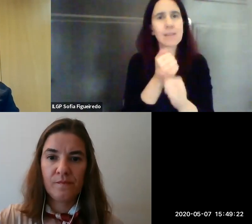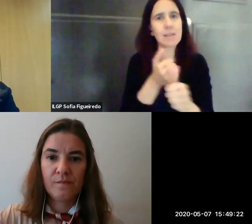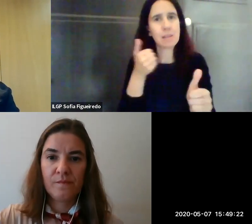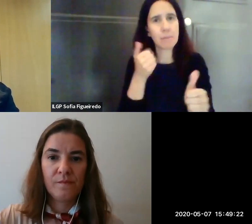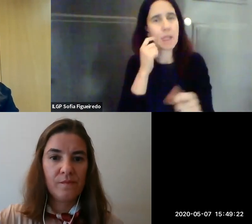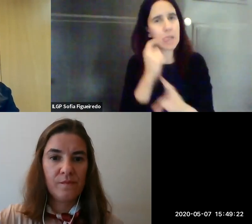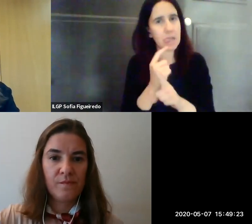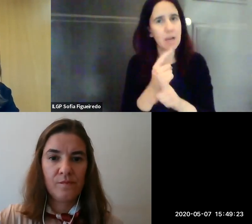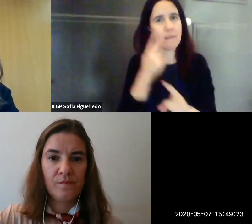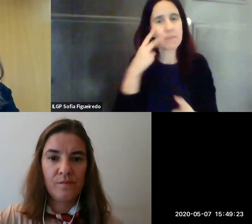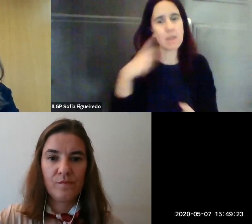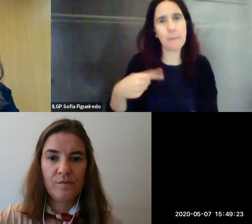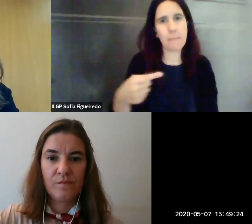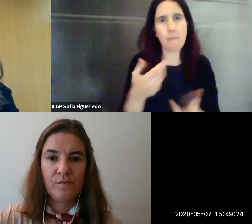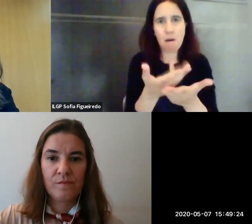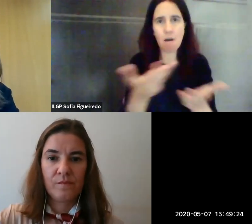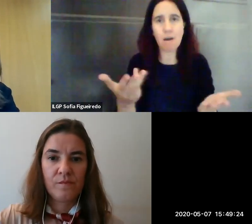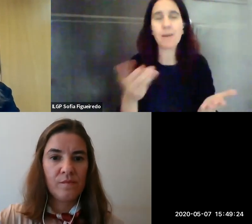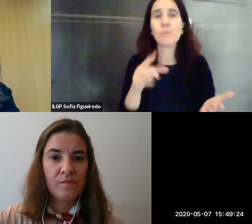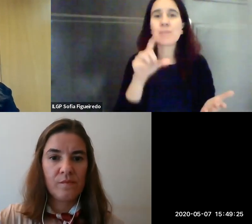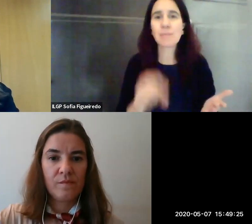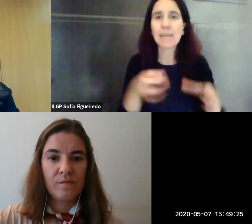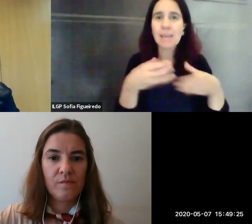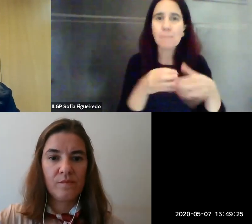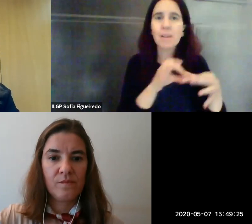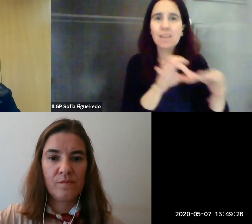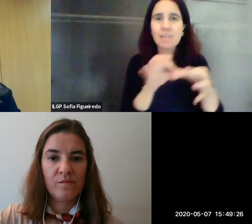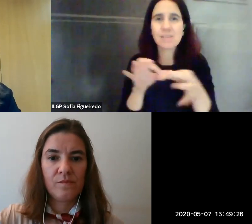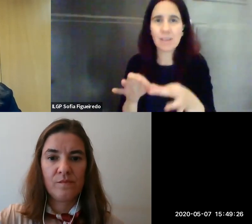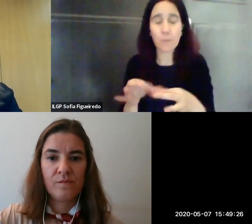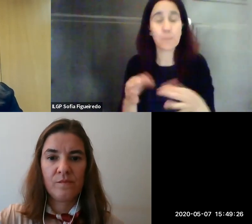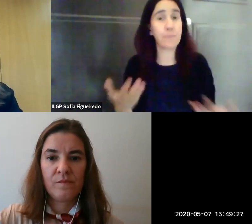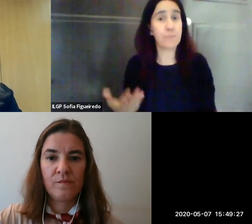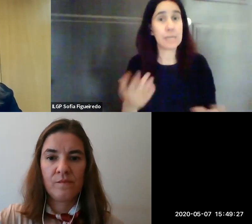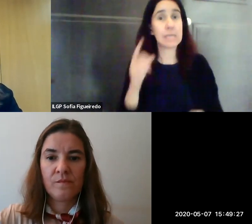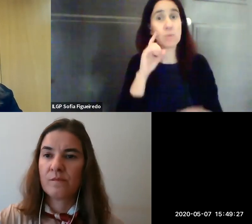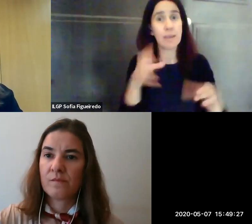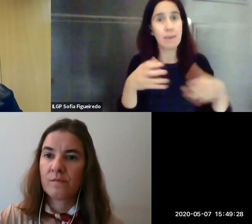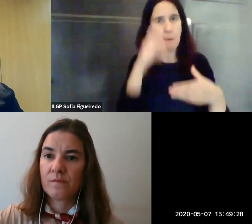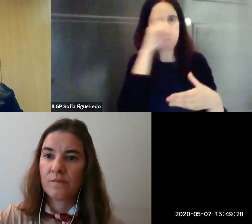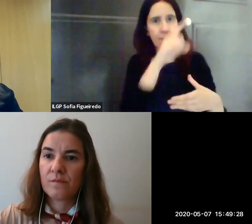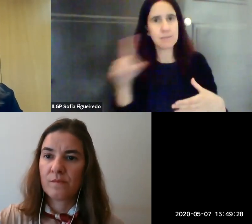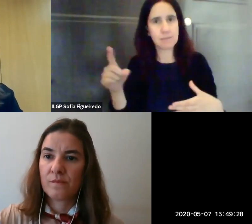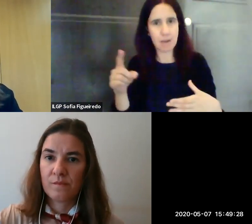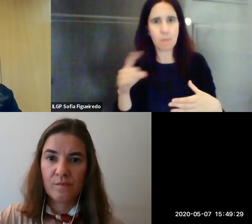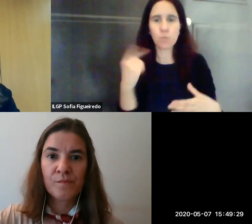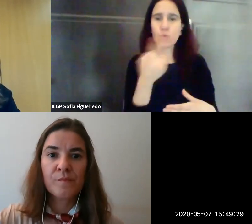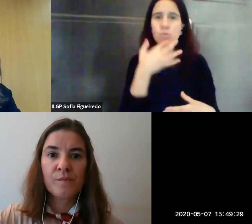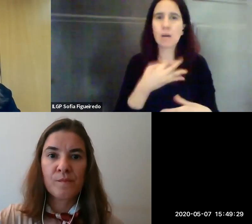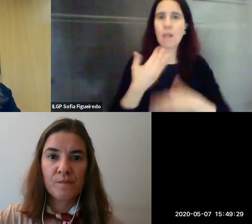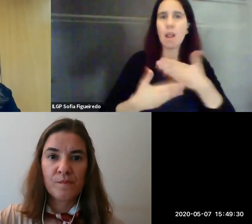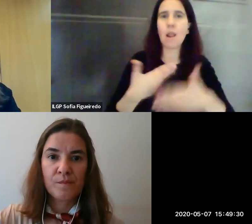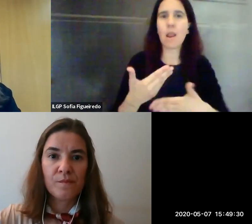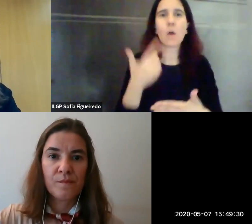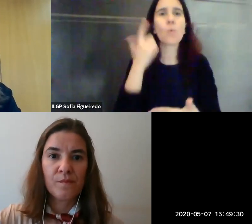as rotinas. Até pela ligação à equipa, ou seja, é importante que a equipa saiba quando é que estamos todos operacionais. Portanto,